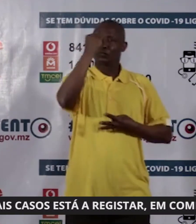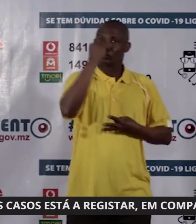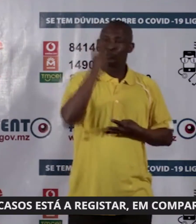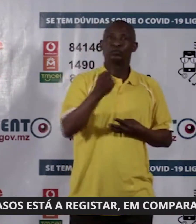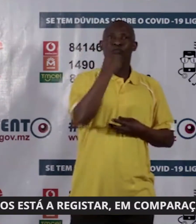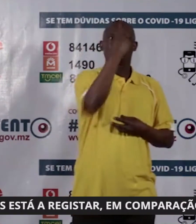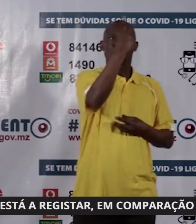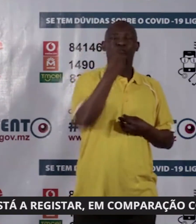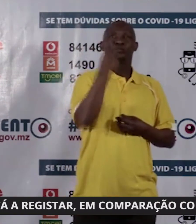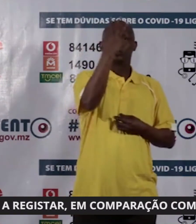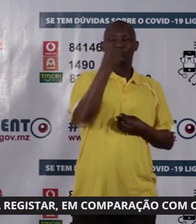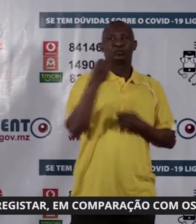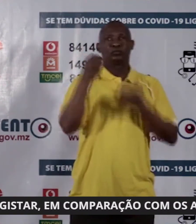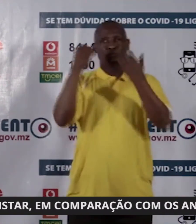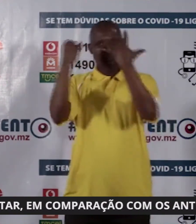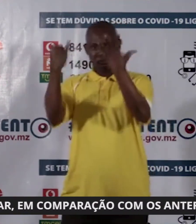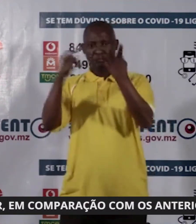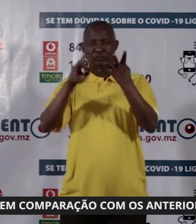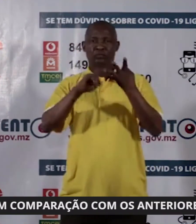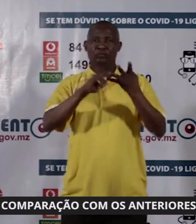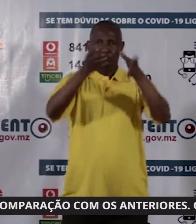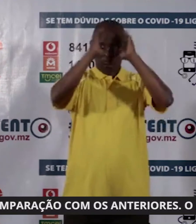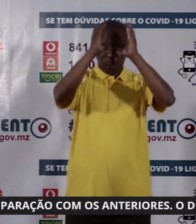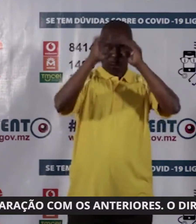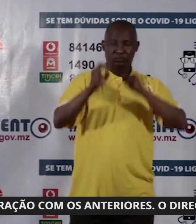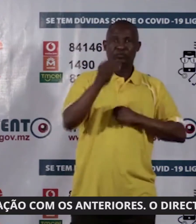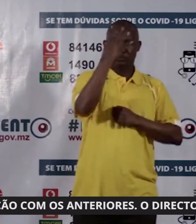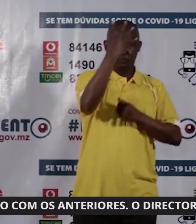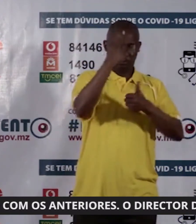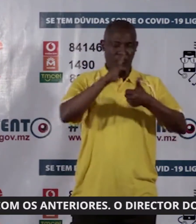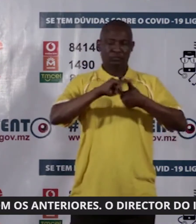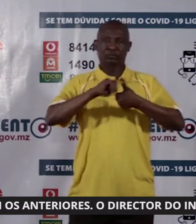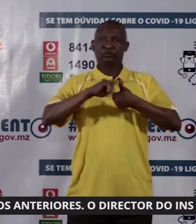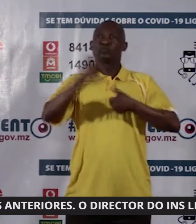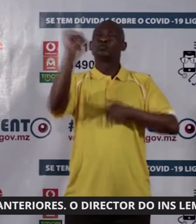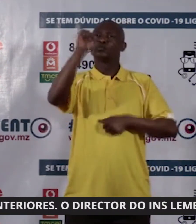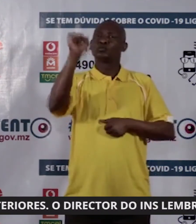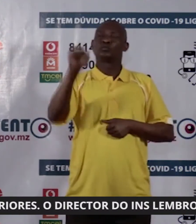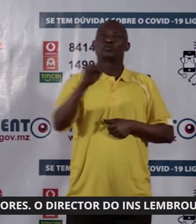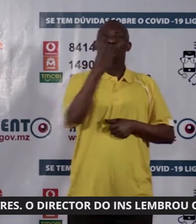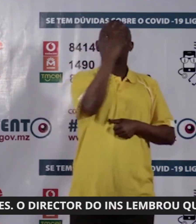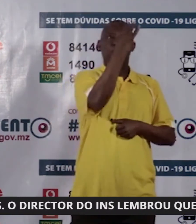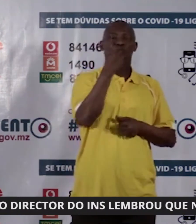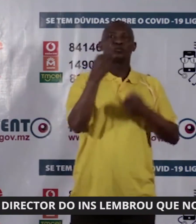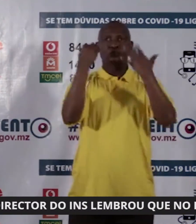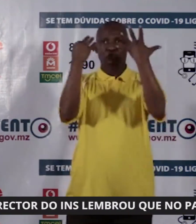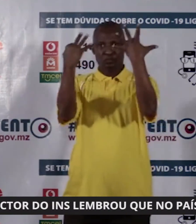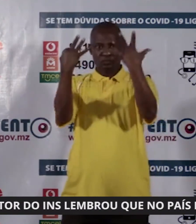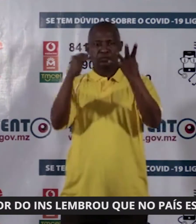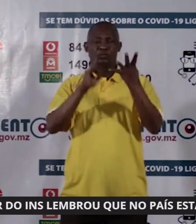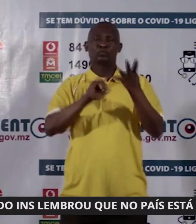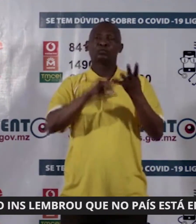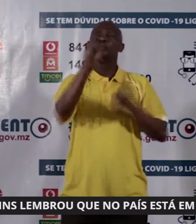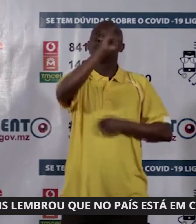10 em Tete, 44 em Manica, 38 em Sofala, 6 em Inhambane, 132